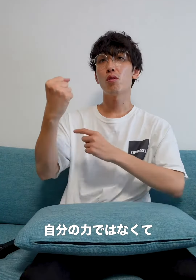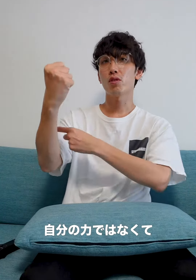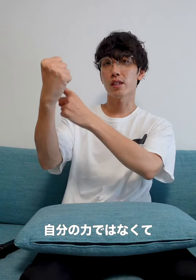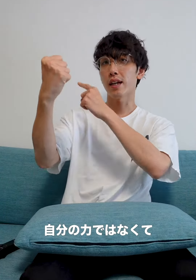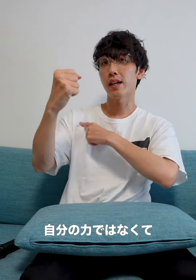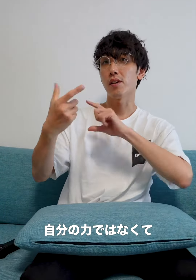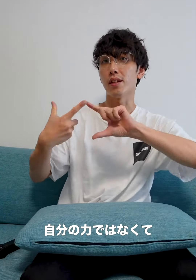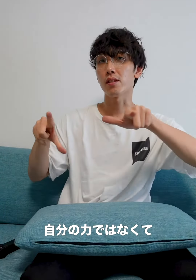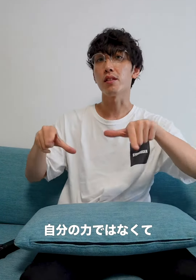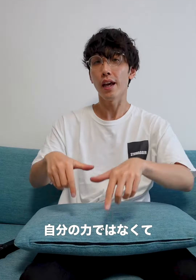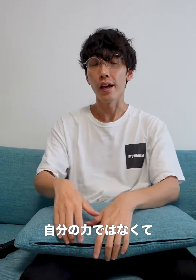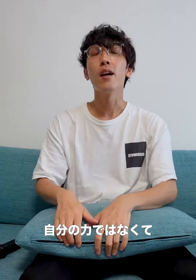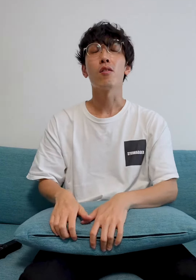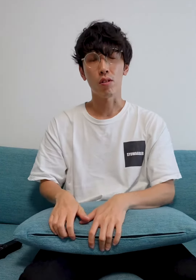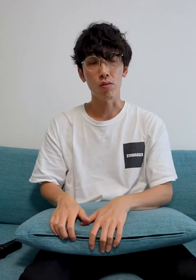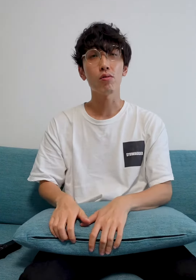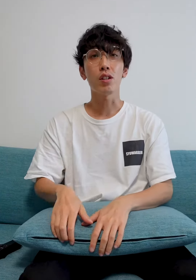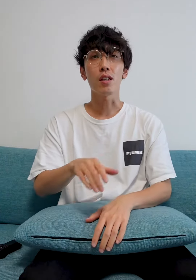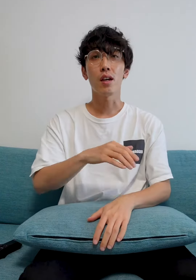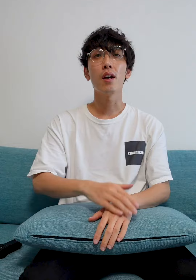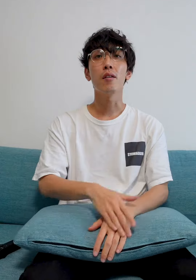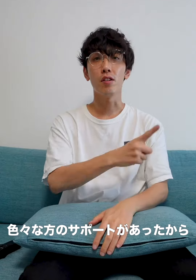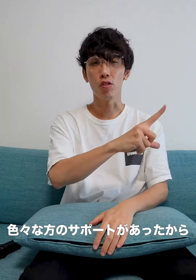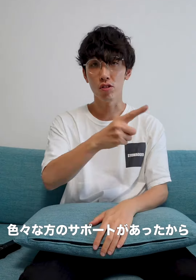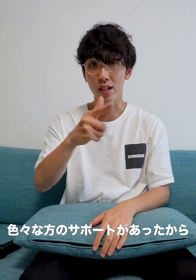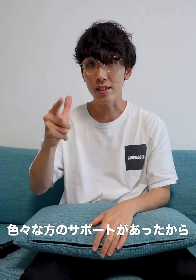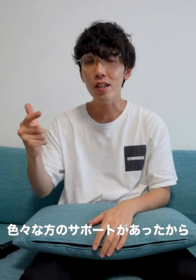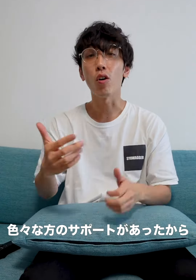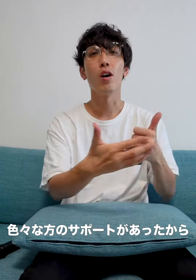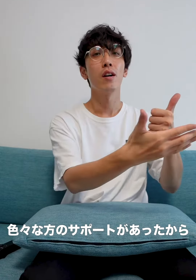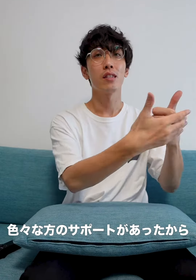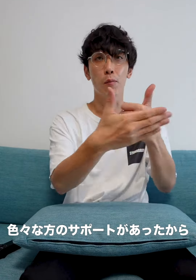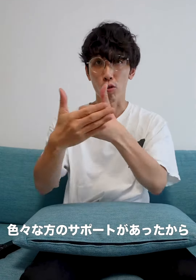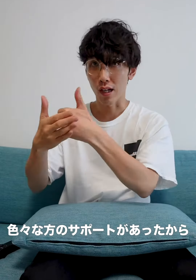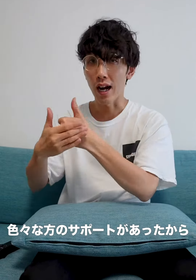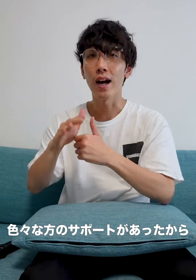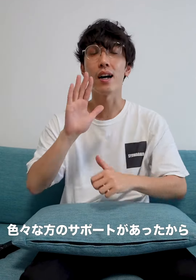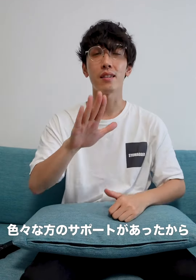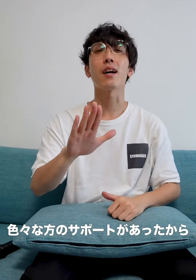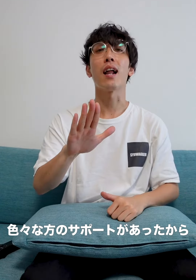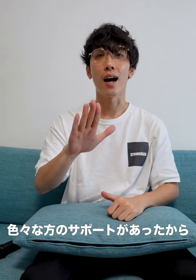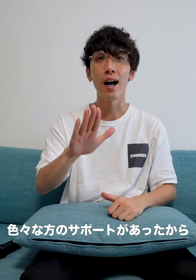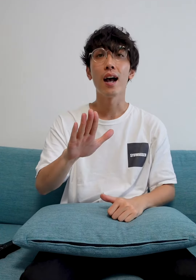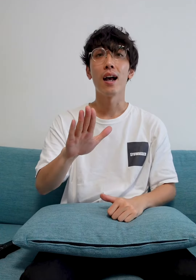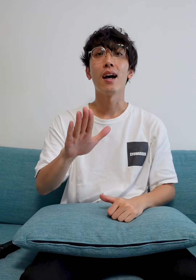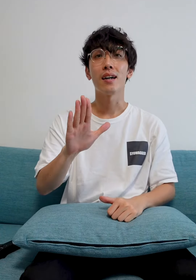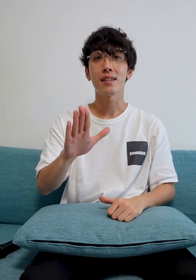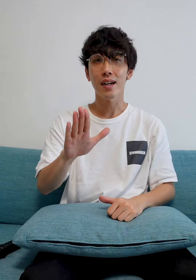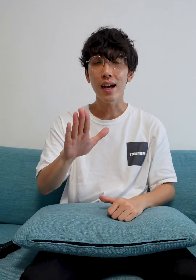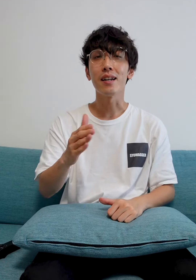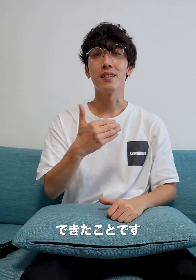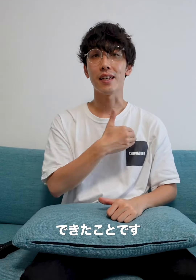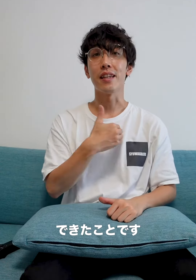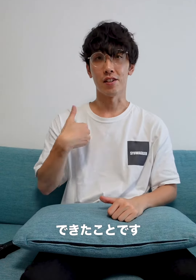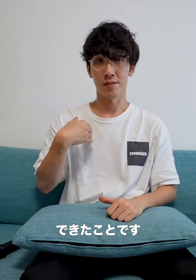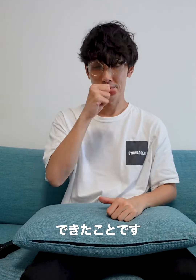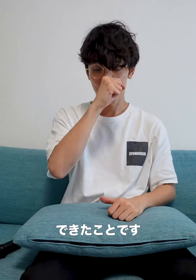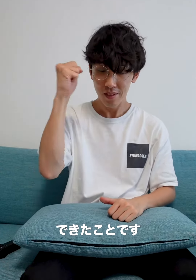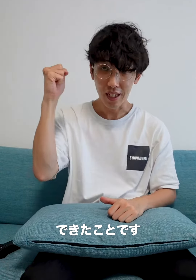力ではなくて、今回本当にいろいろな方のサポートがあったからできた